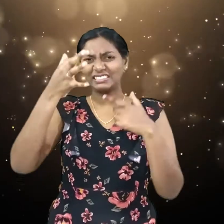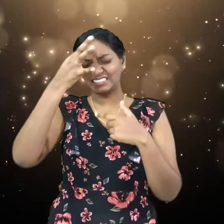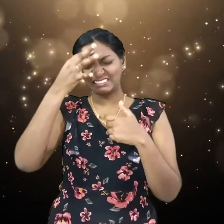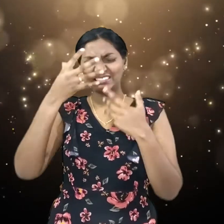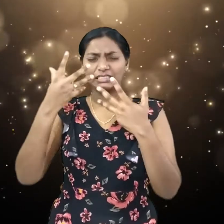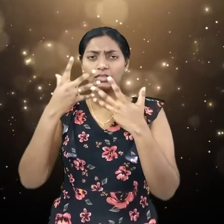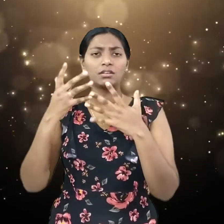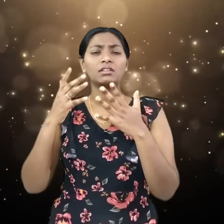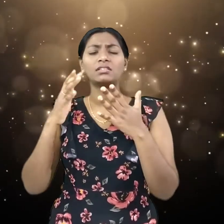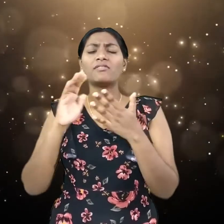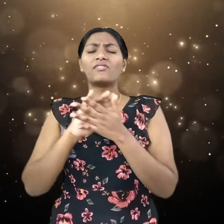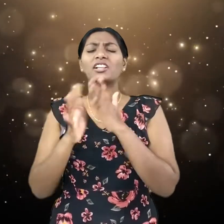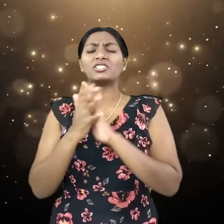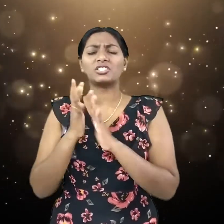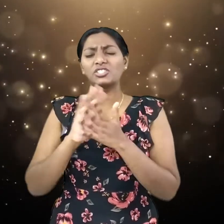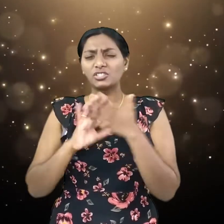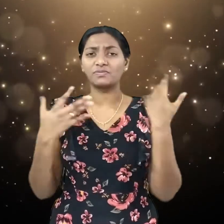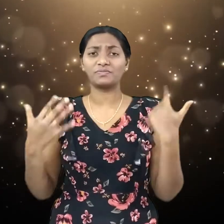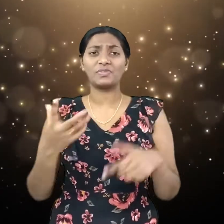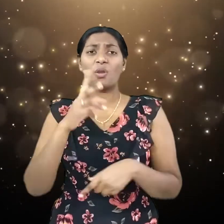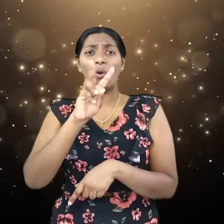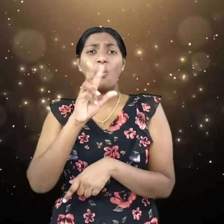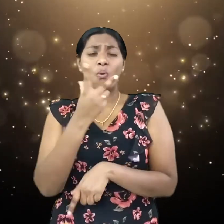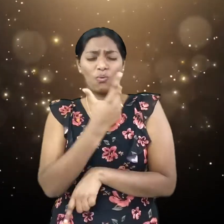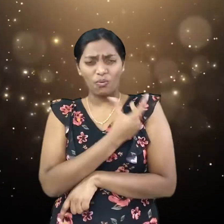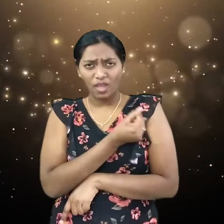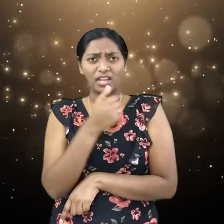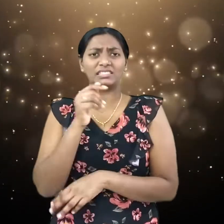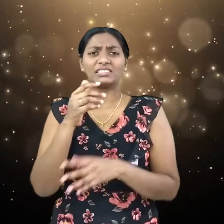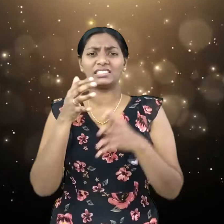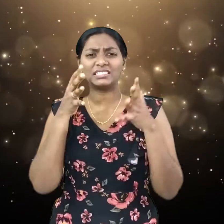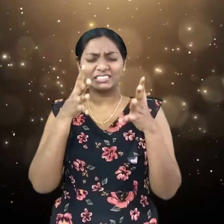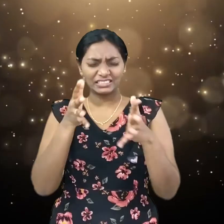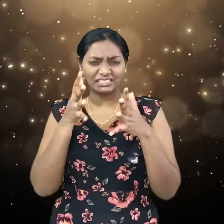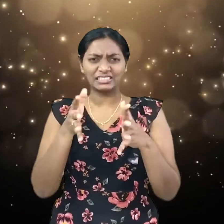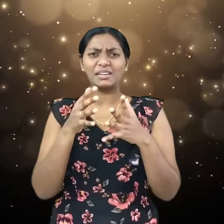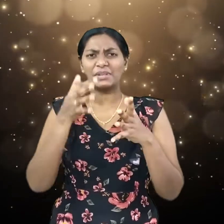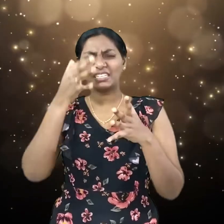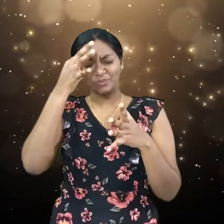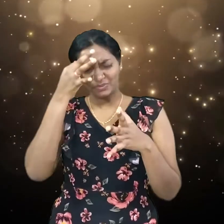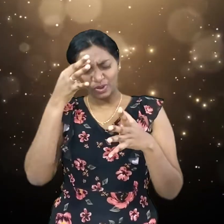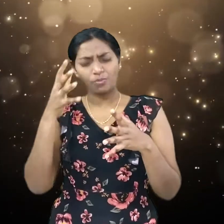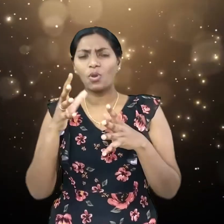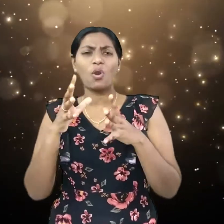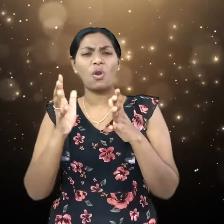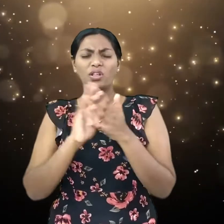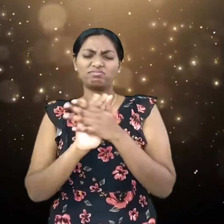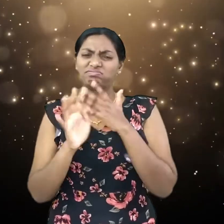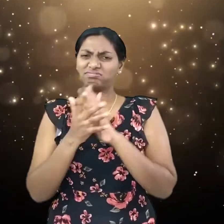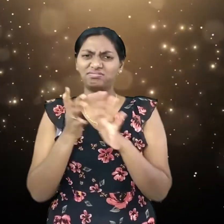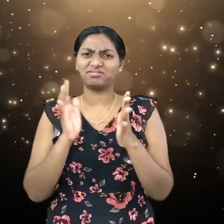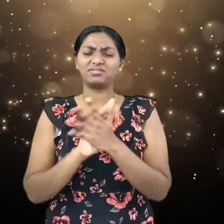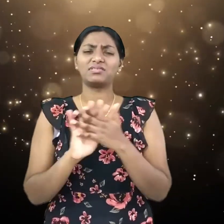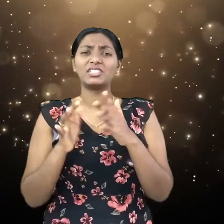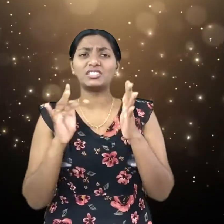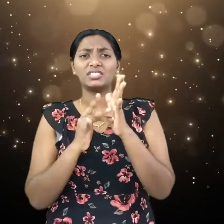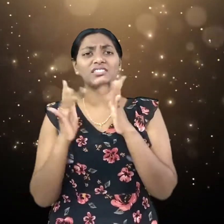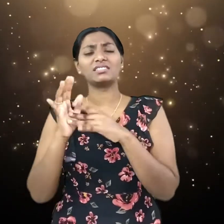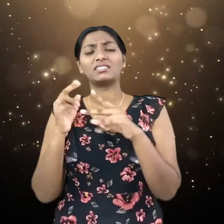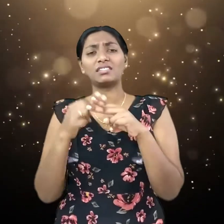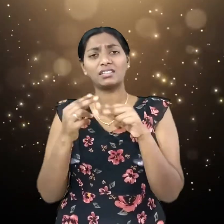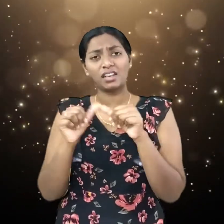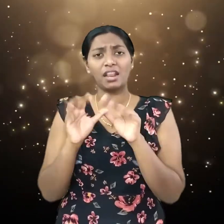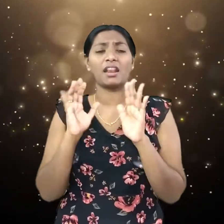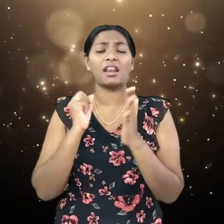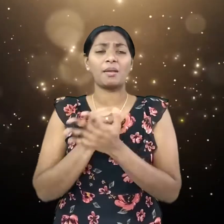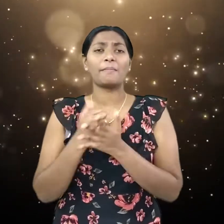मसीह के नाम में, वैक्सीन का छलावा खत्म हो रहा है यीशु मसीह के नाम है। भारत के कोने कोने में लोग खड़े हो रहे हैं इस छलावे